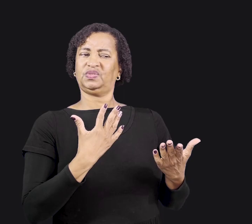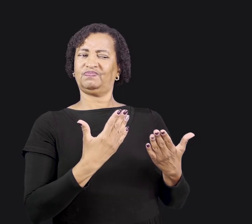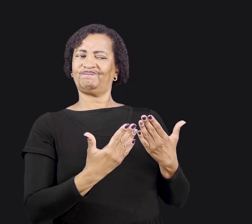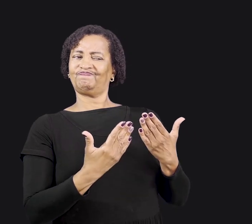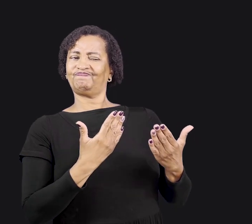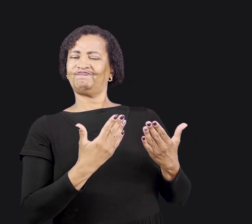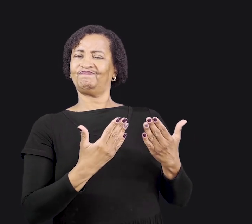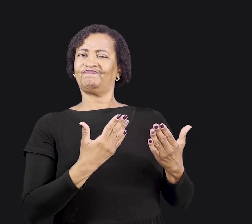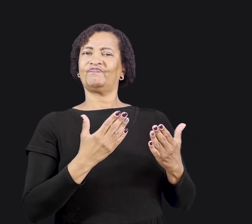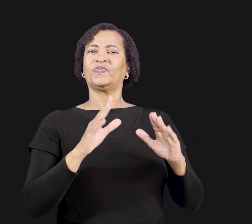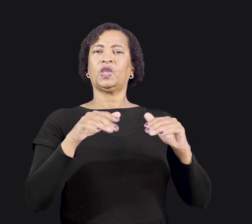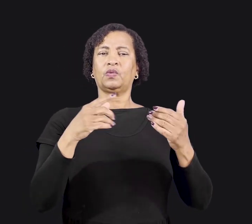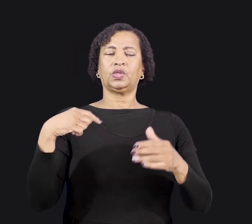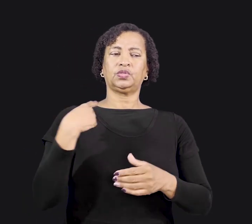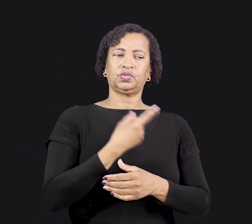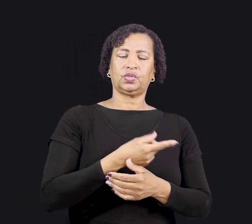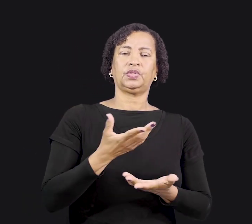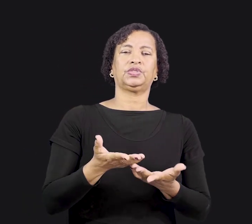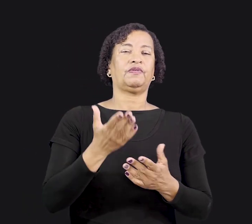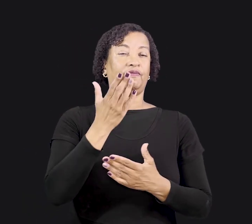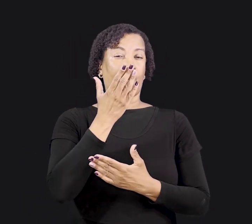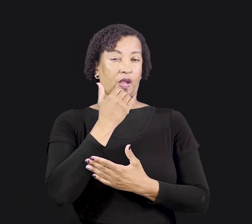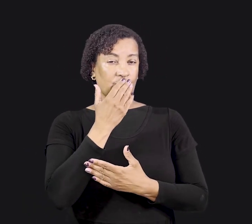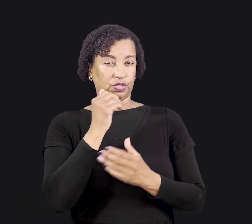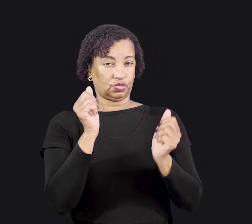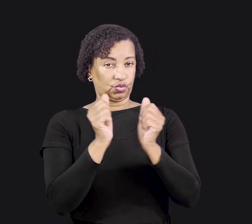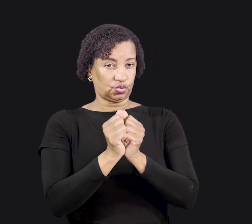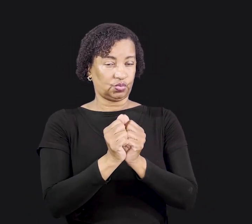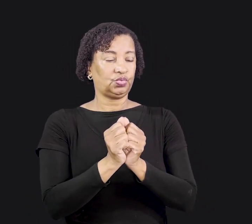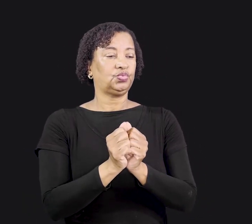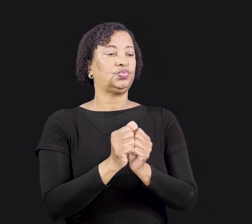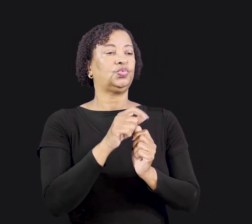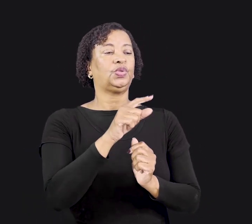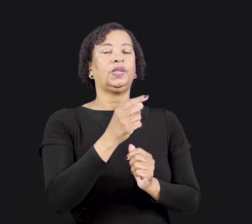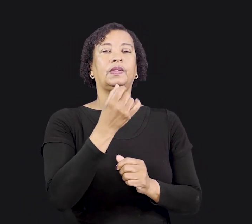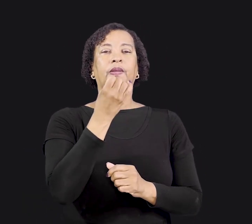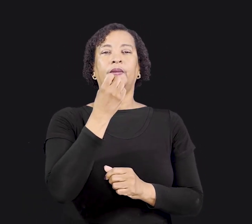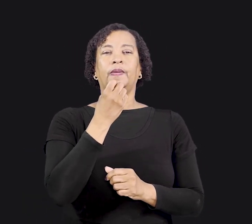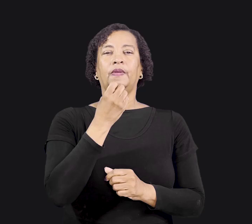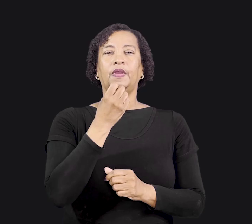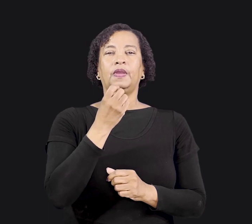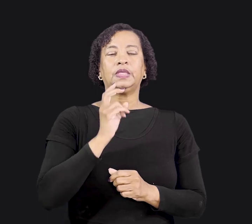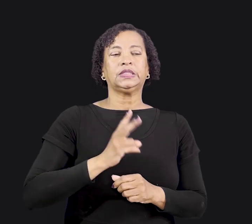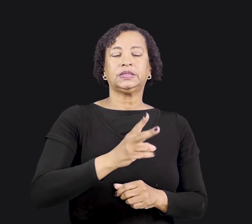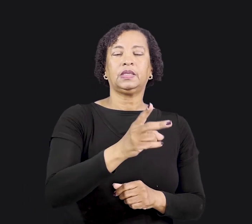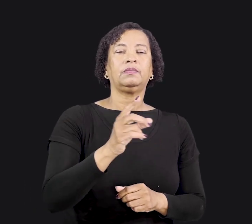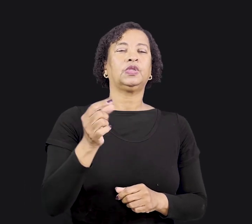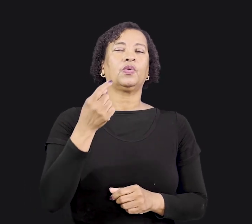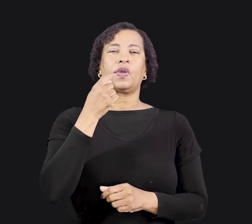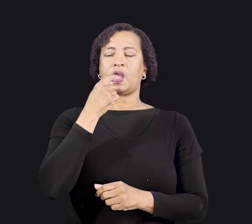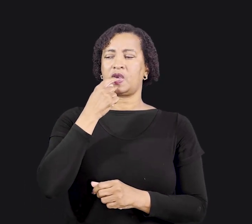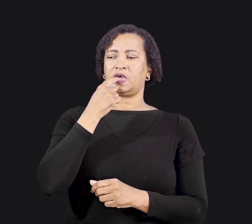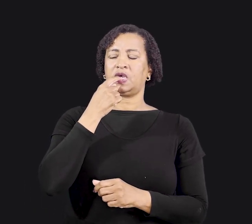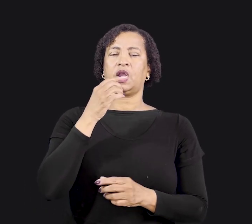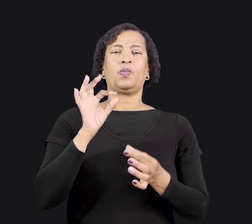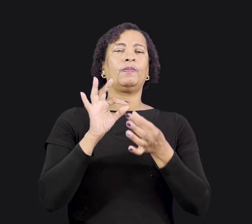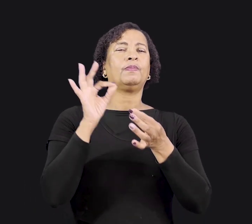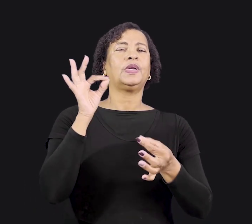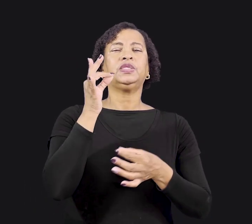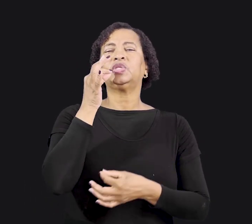desconfiado. Enquanto estávamos no tal almoço, ele ficou com um palito de dente na boca o tempo todo e não comeu nada. Isso fez